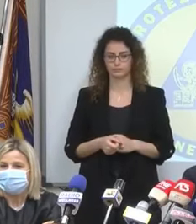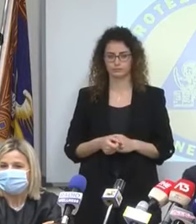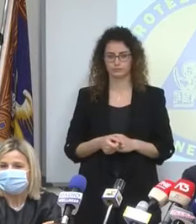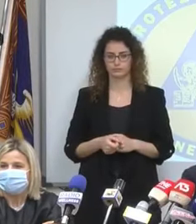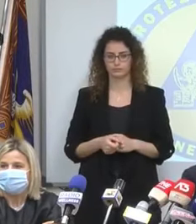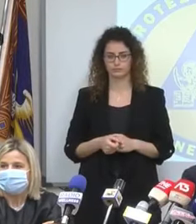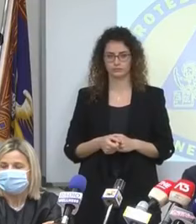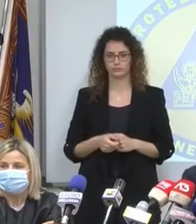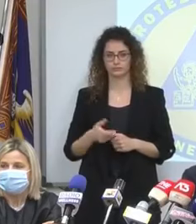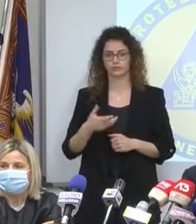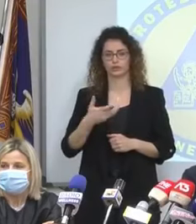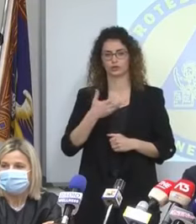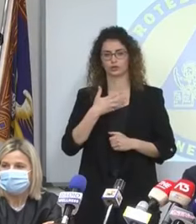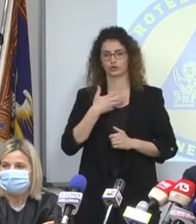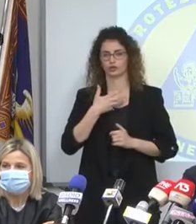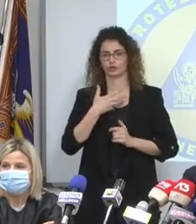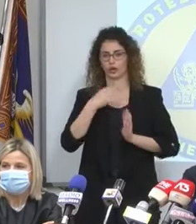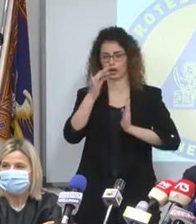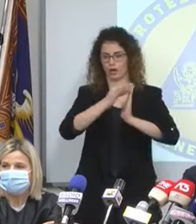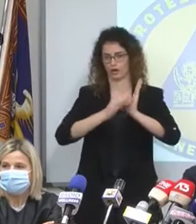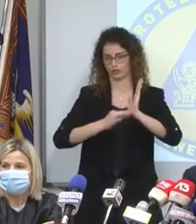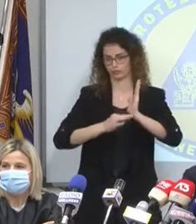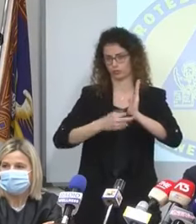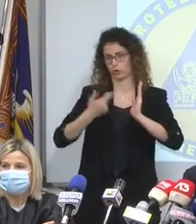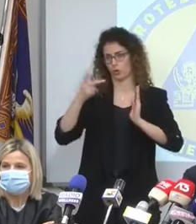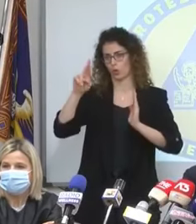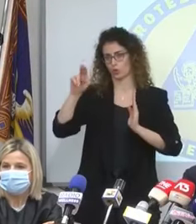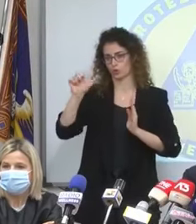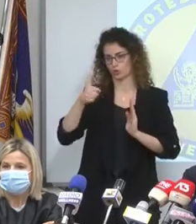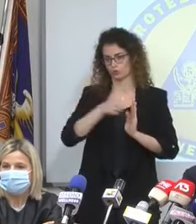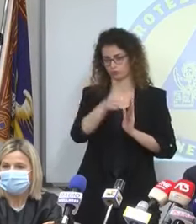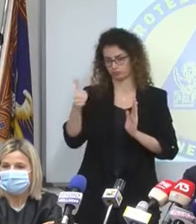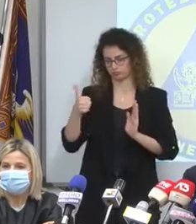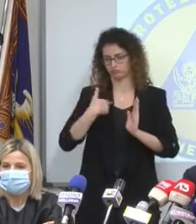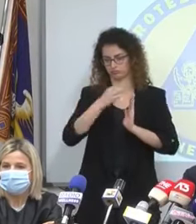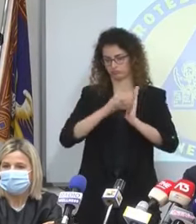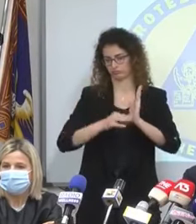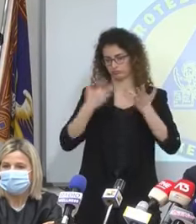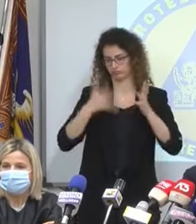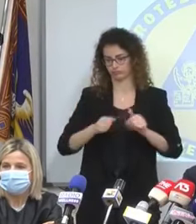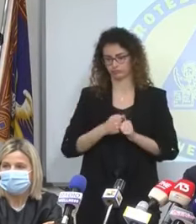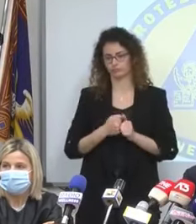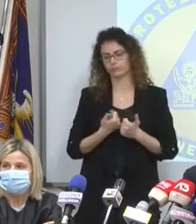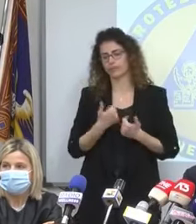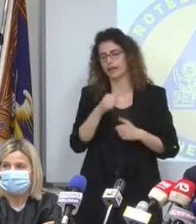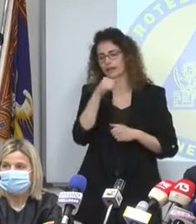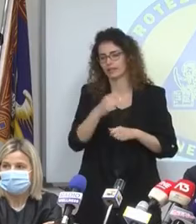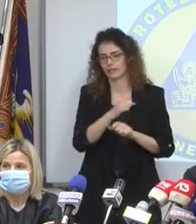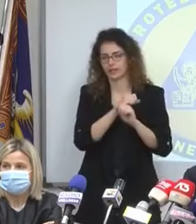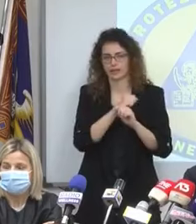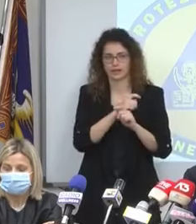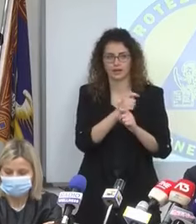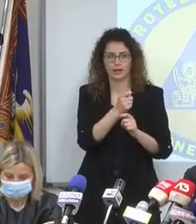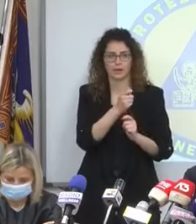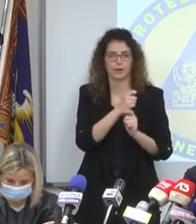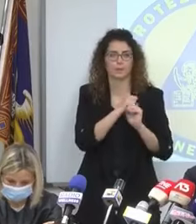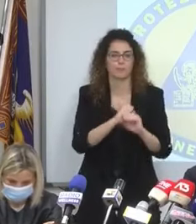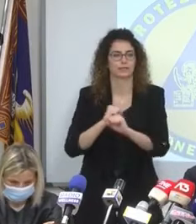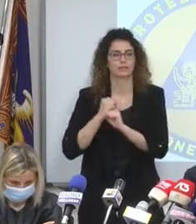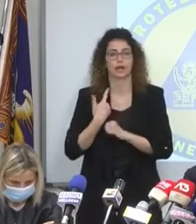che sono già stati segnalati per gli appuntamenti nelle diverse USL. Adesso con un po' di pazienza facciamo tutti. Domande ragazzi, che